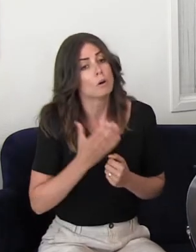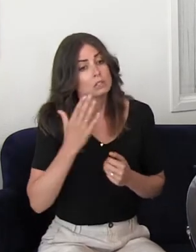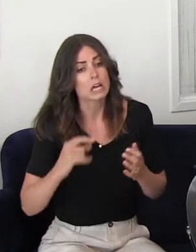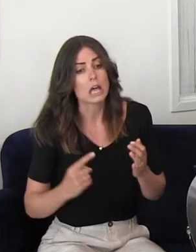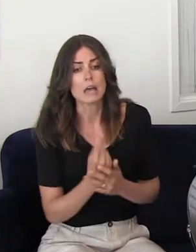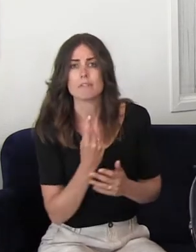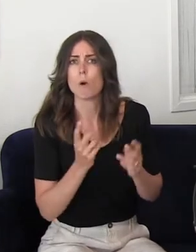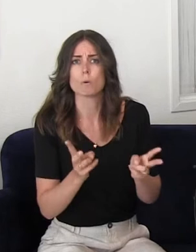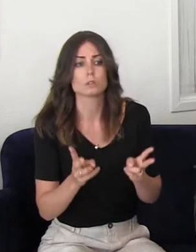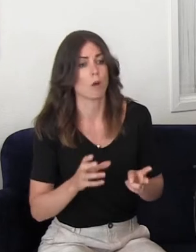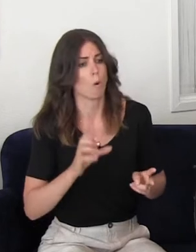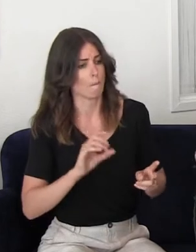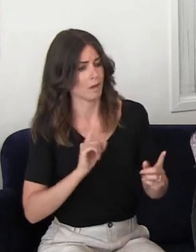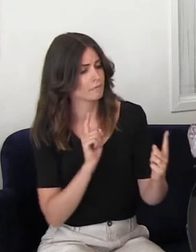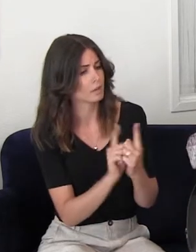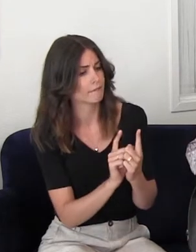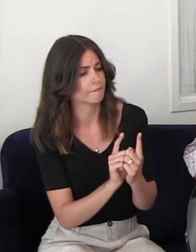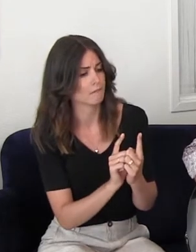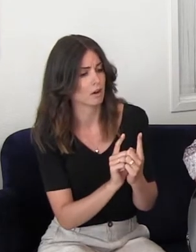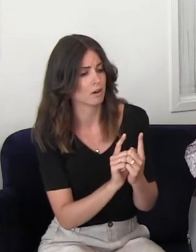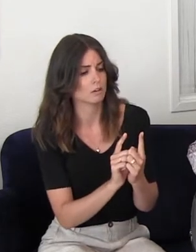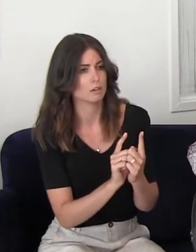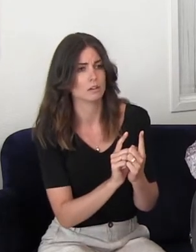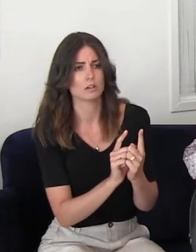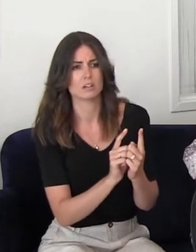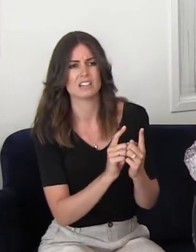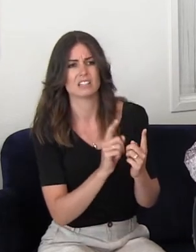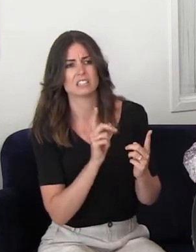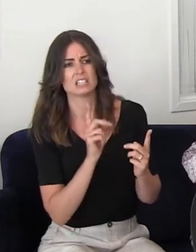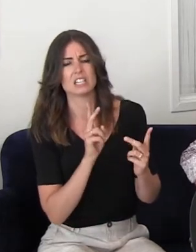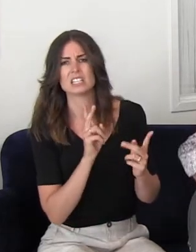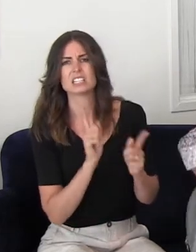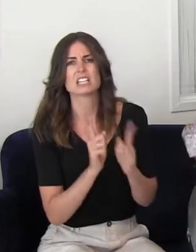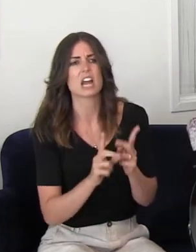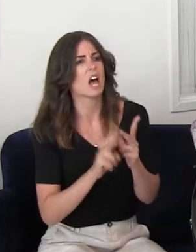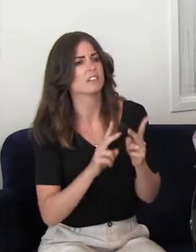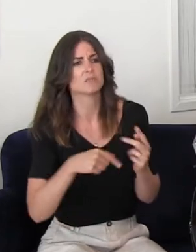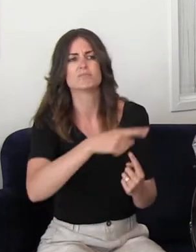man hittar den där personen så kan det finnas andra saker som ställer till det.